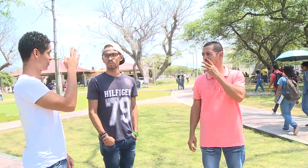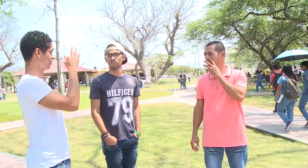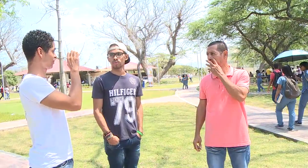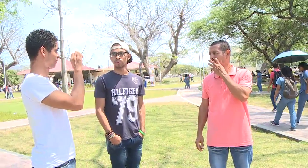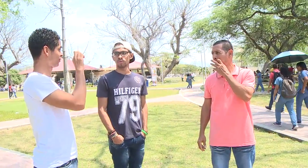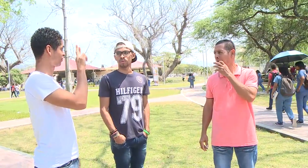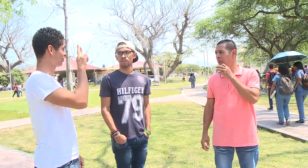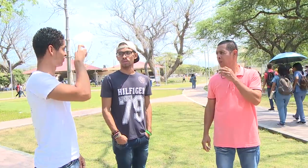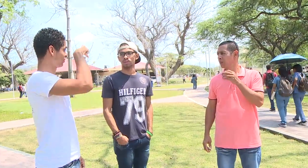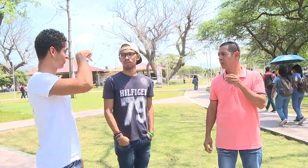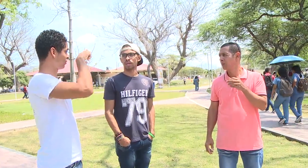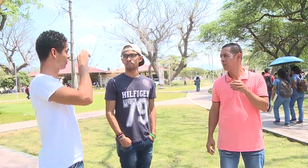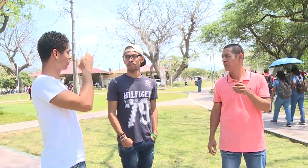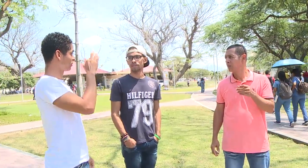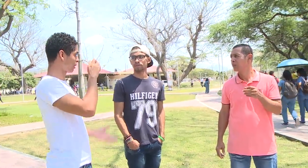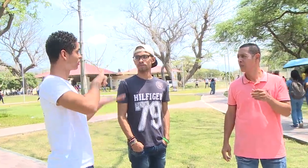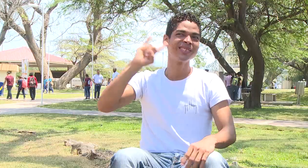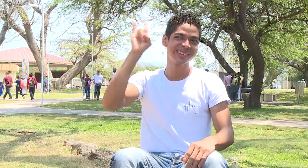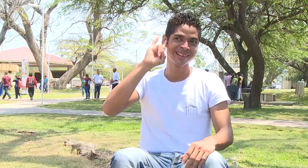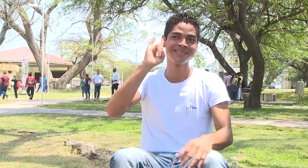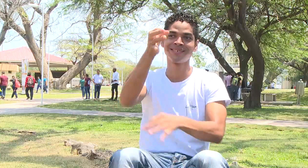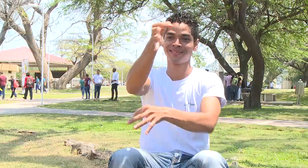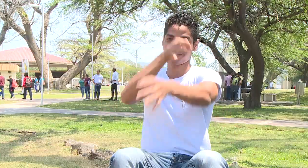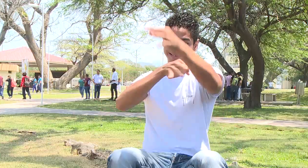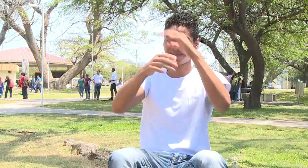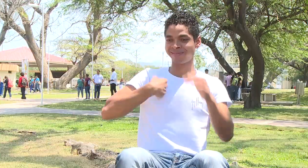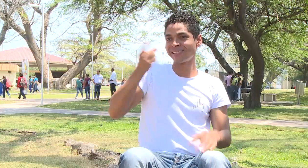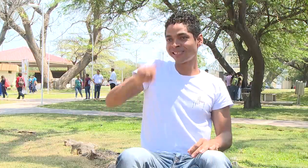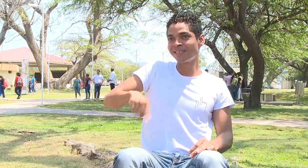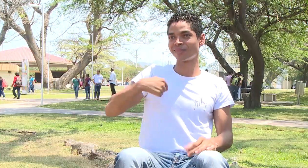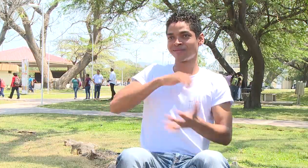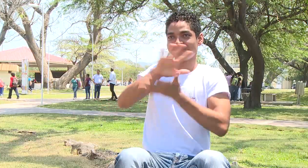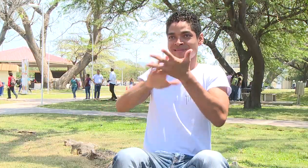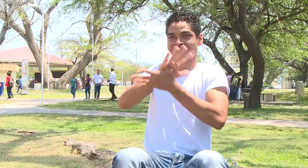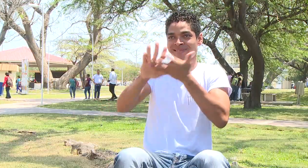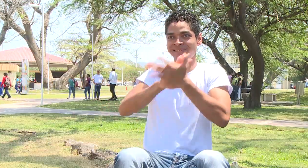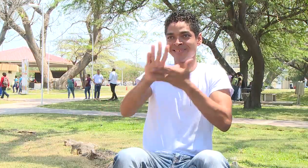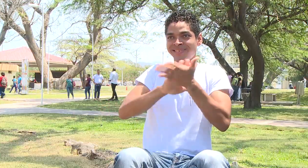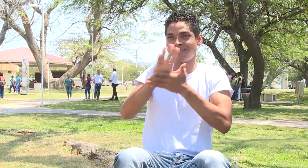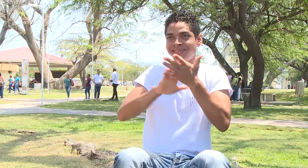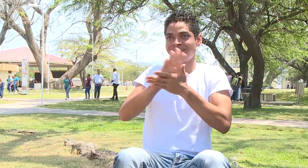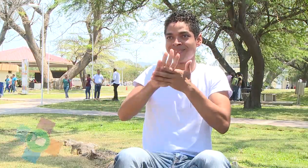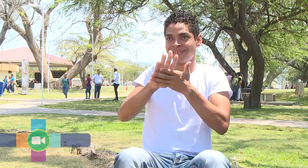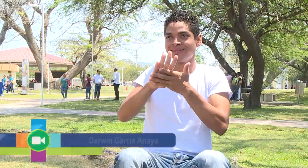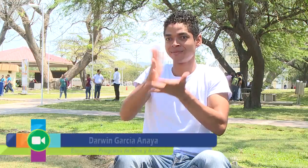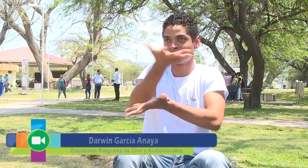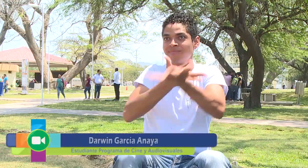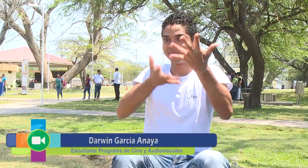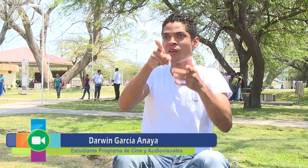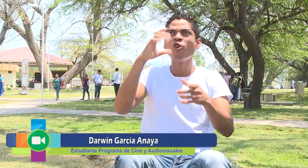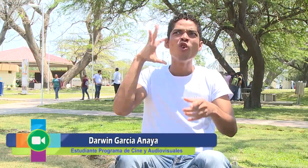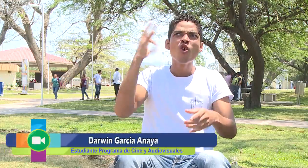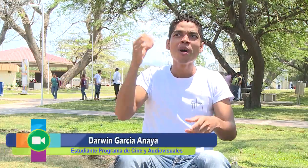en esta casa de estudios superiores. Hay muchas cosas en las que requiera de oír, pero yo lo puedo